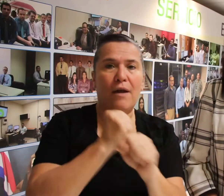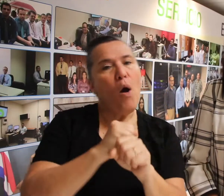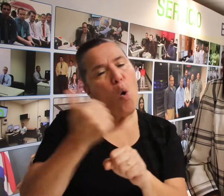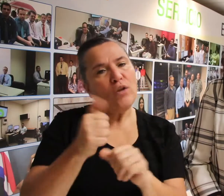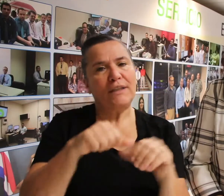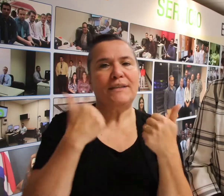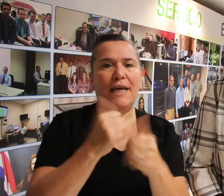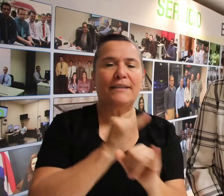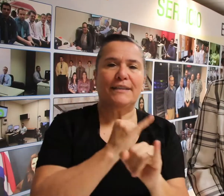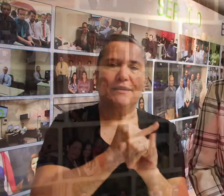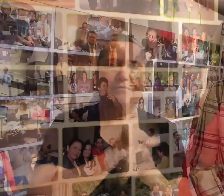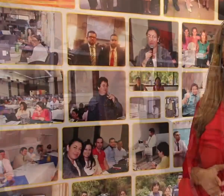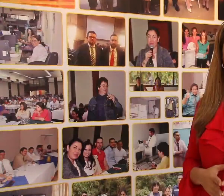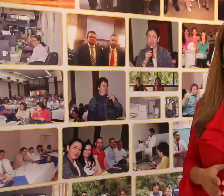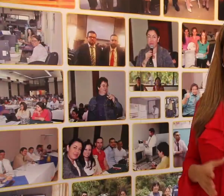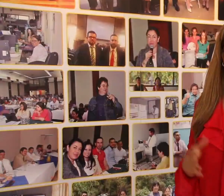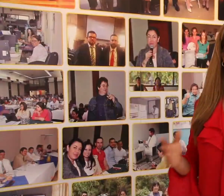institución.